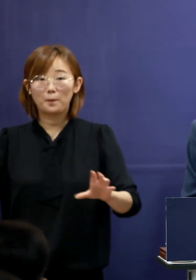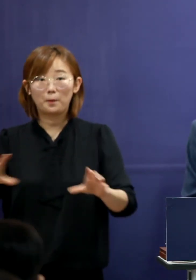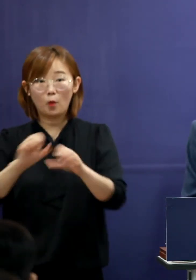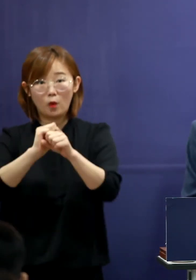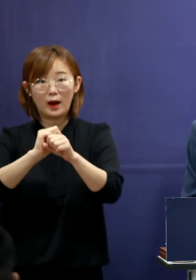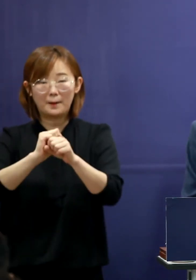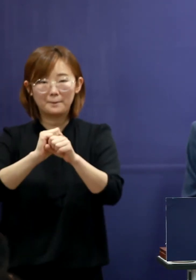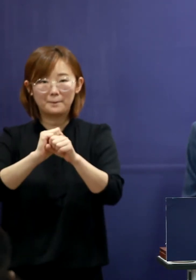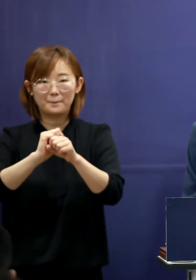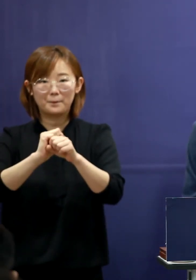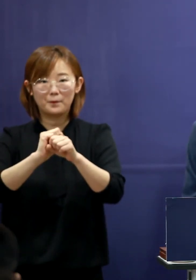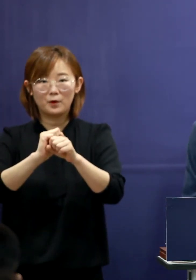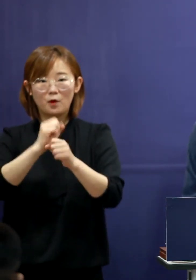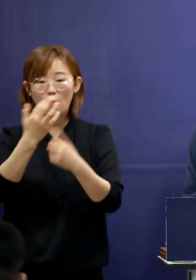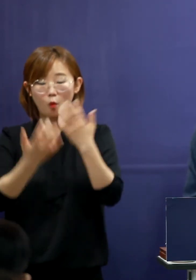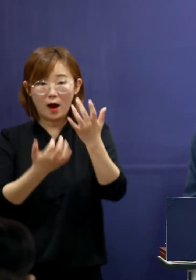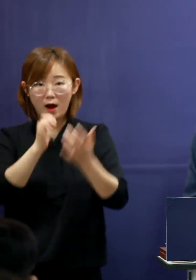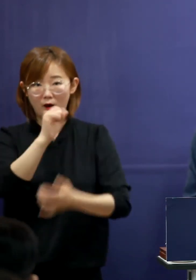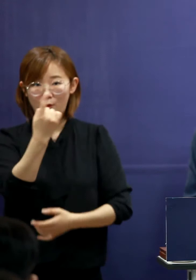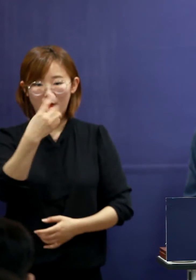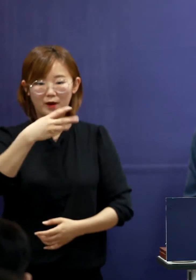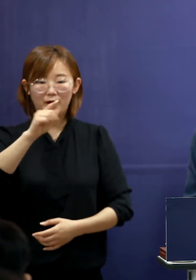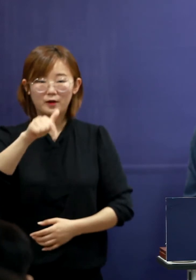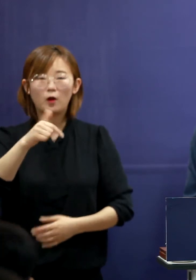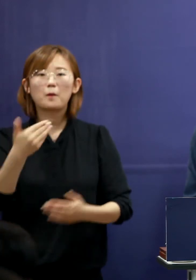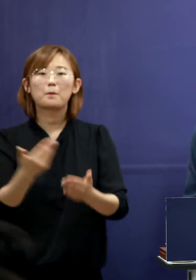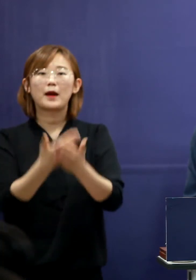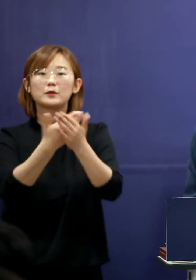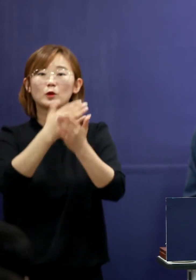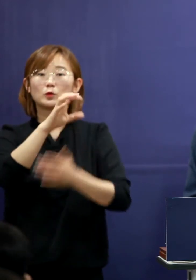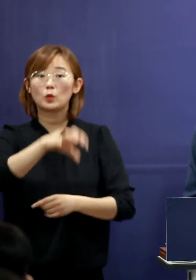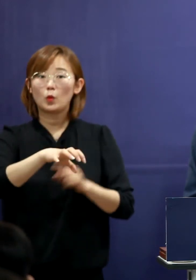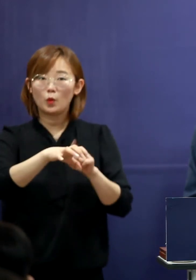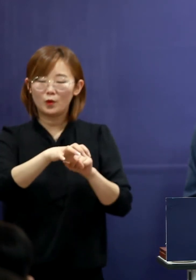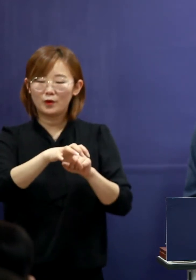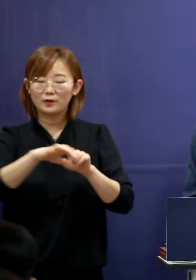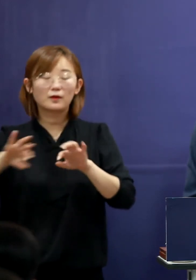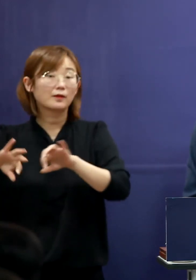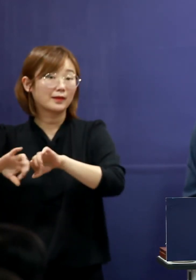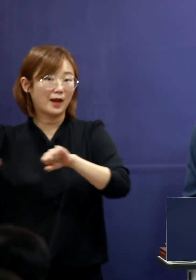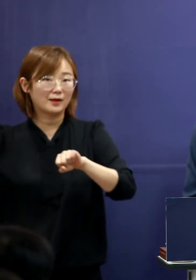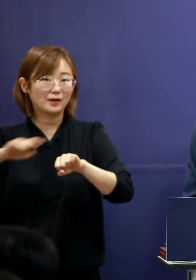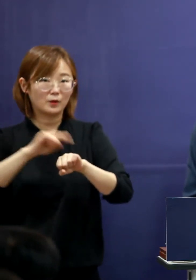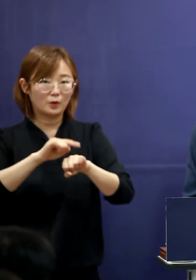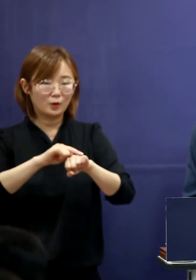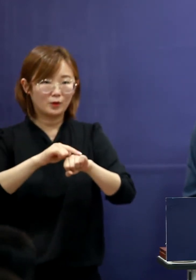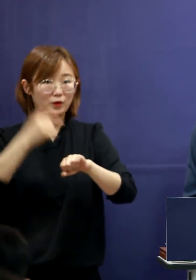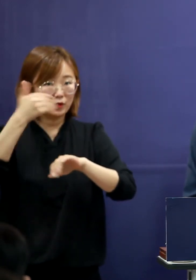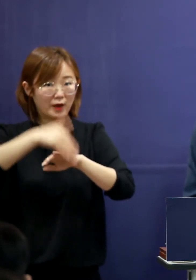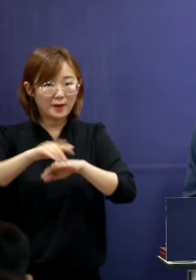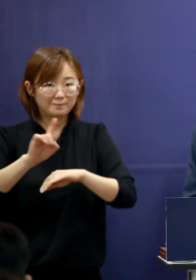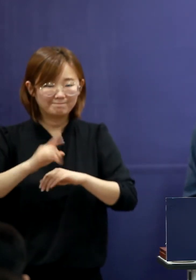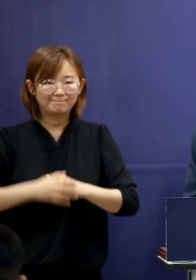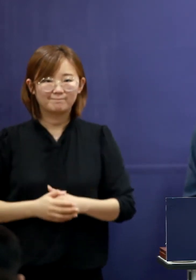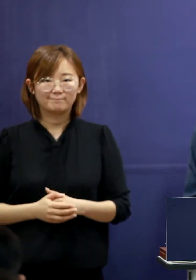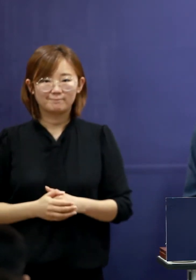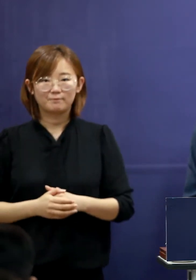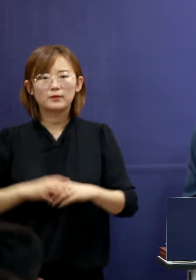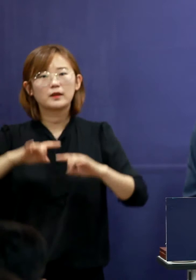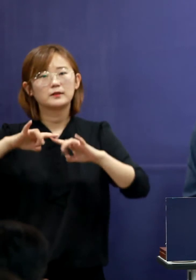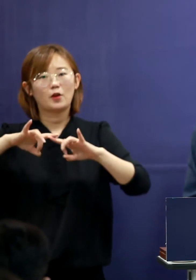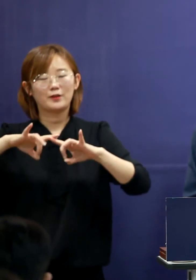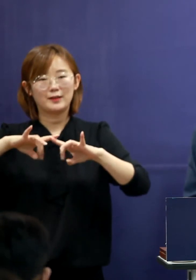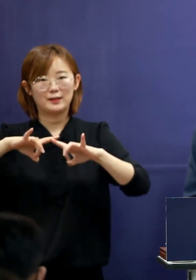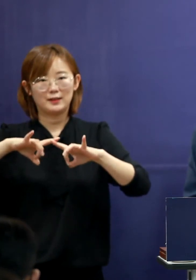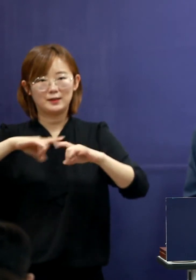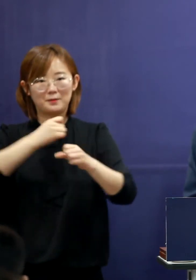복합화력발전소는 이무지와 상관없이 계획을 하고 있습니다. 이거는 이제 한편으로는 전력을 생산하는 것이고